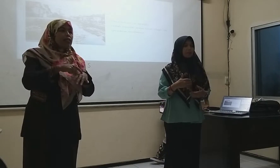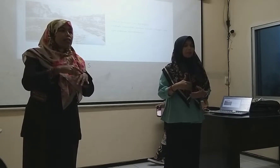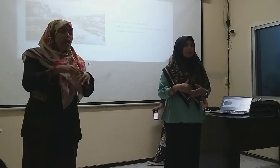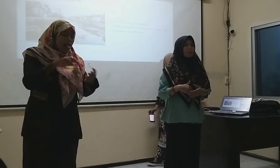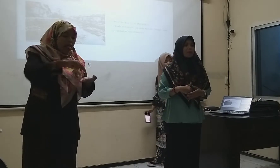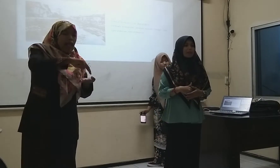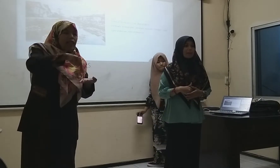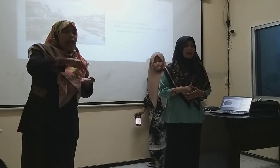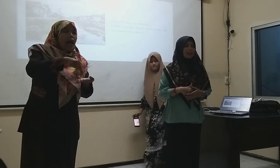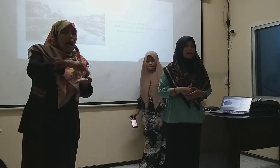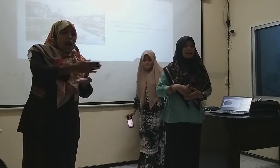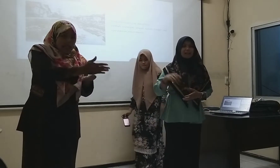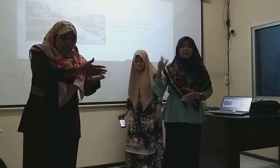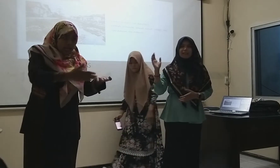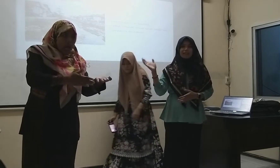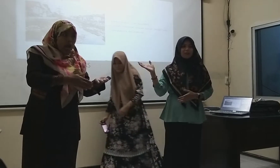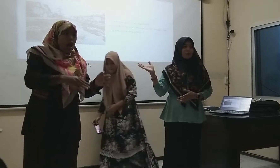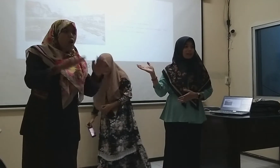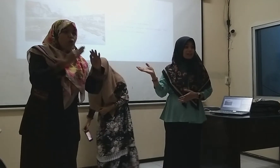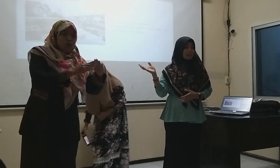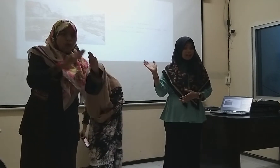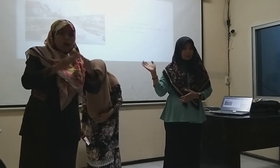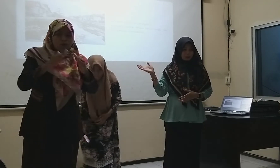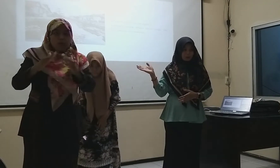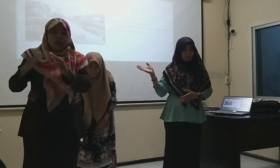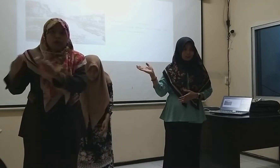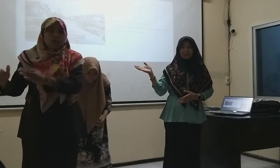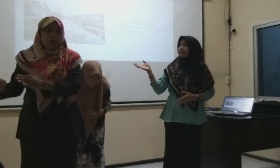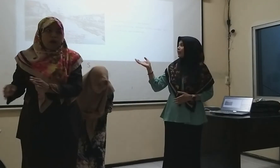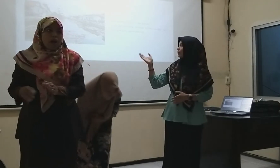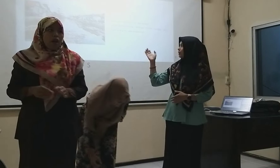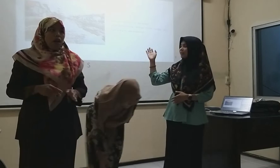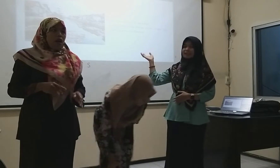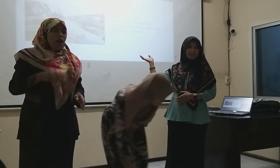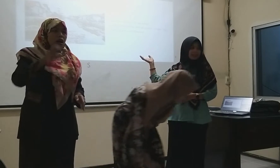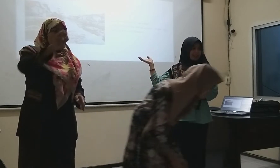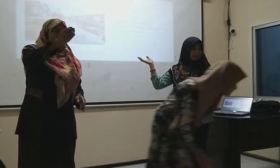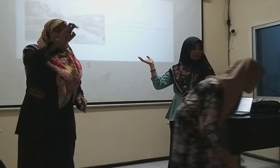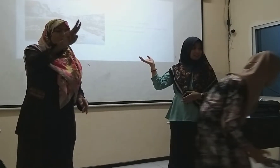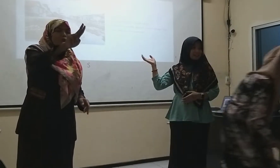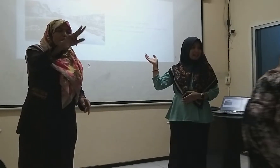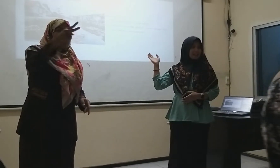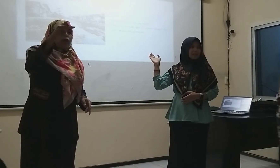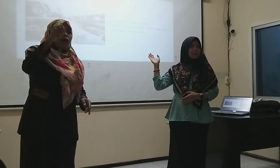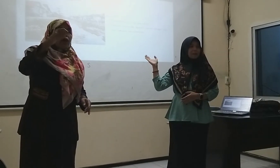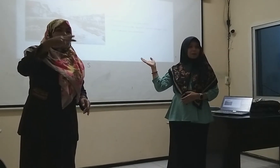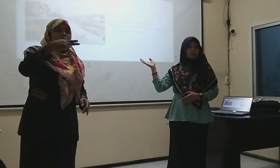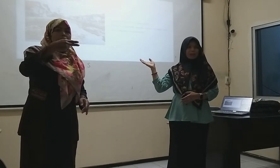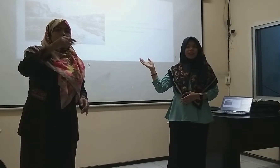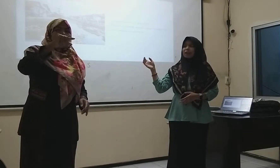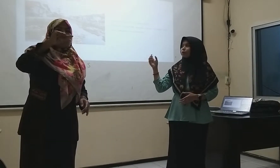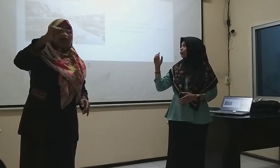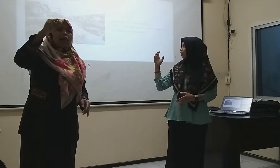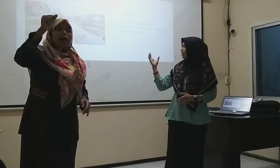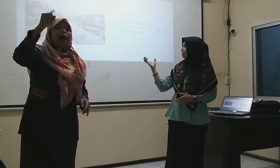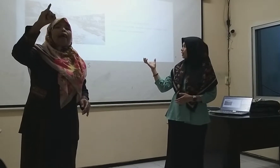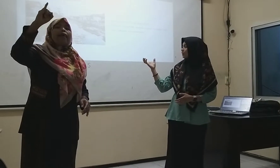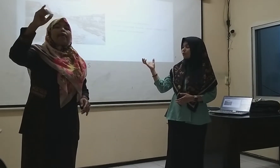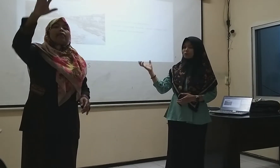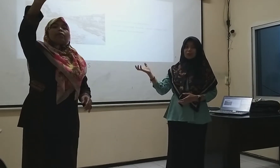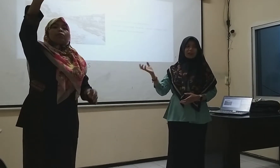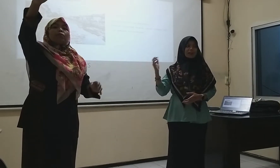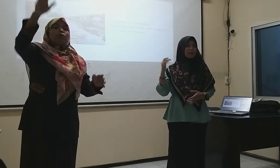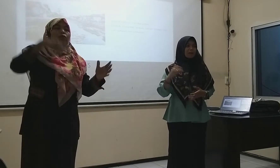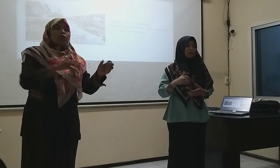pertengahan pemukiman warga. Di sini sungainya sangat kotor. Bisa dilihat di sini ada gambar sungai yang